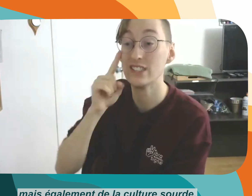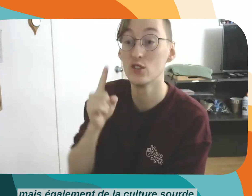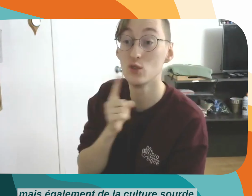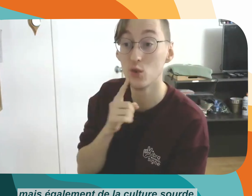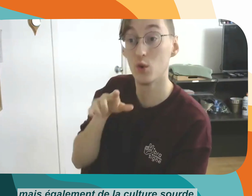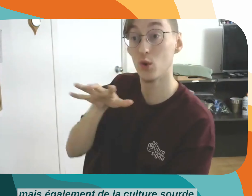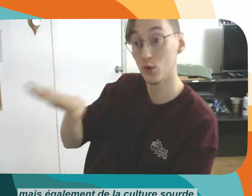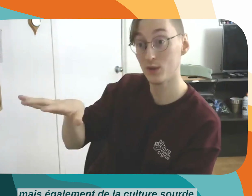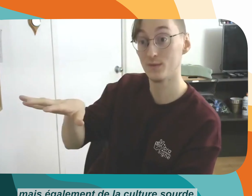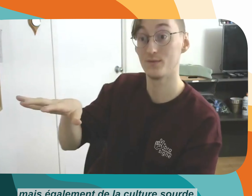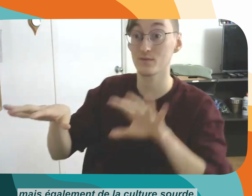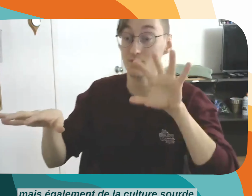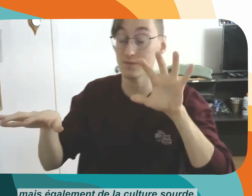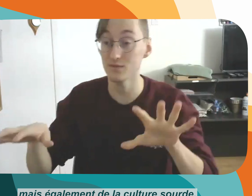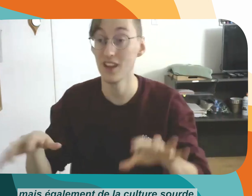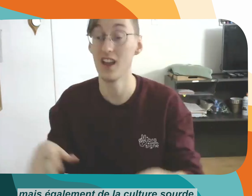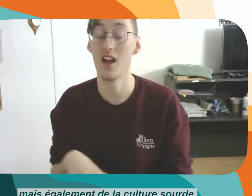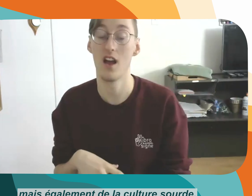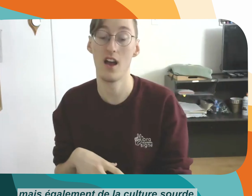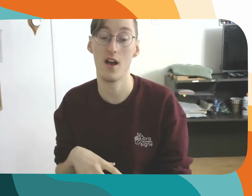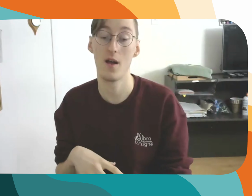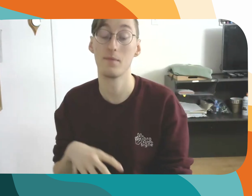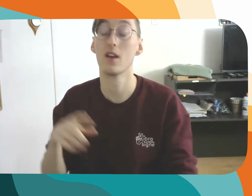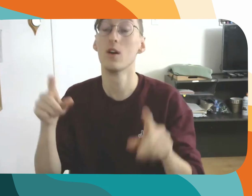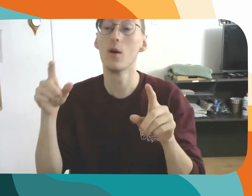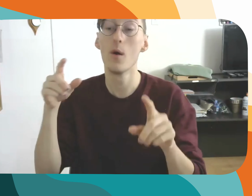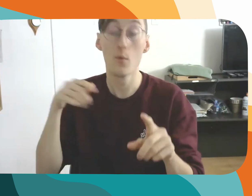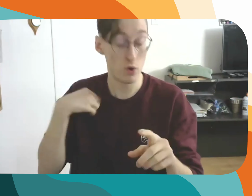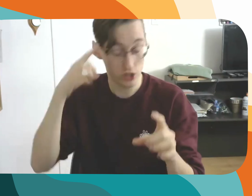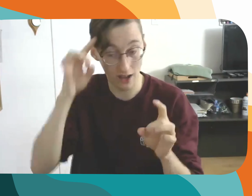mais également de la culture sourde.